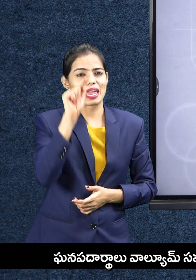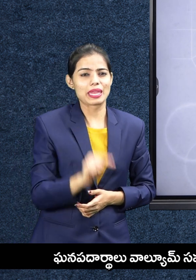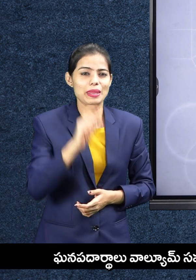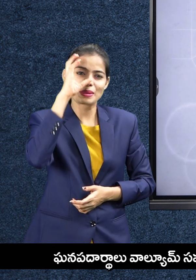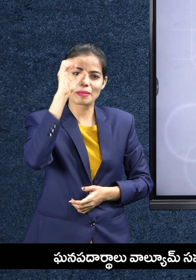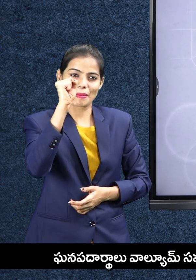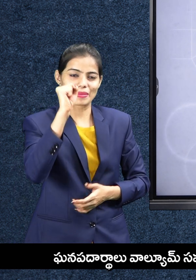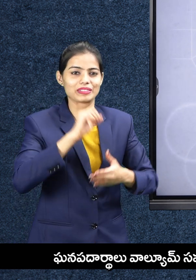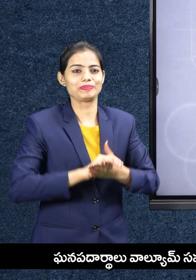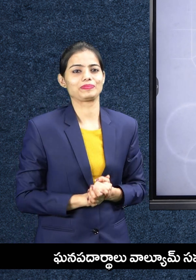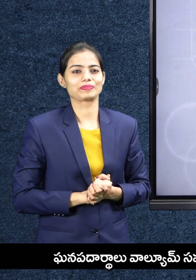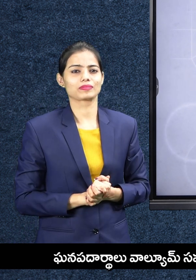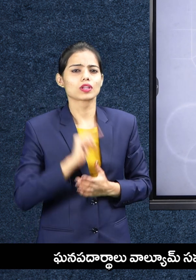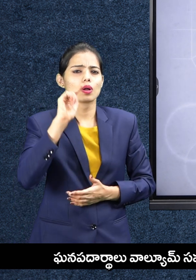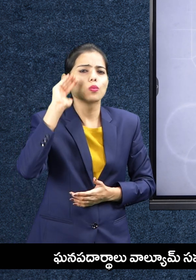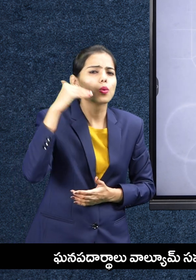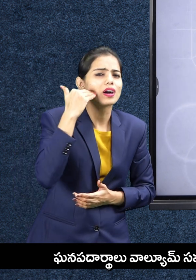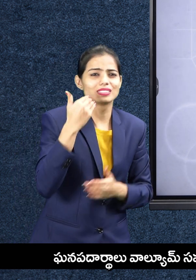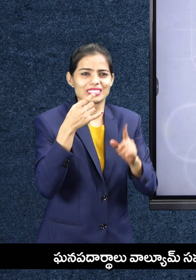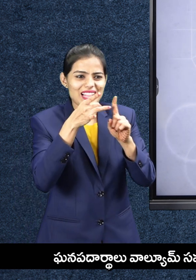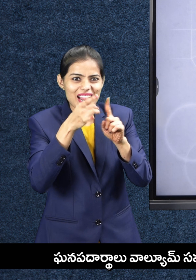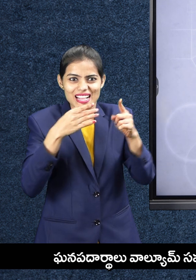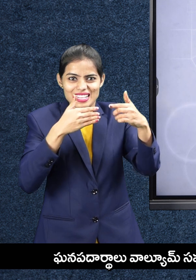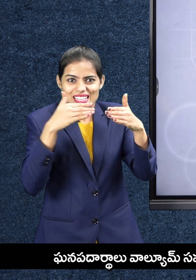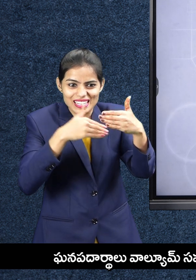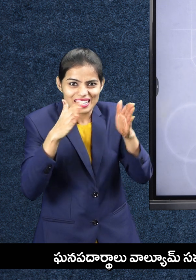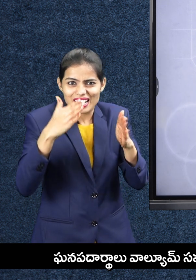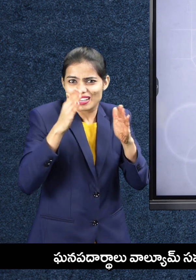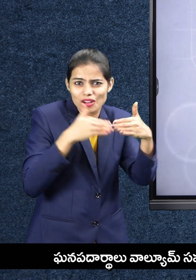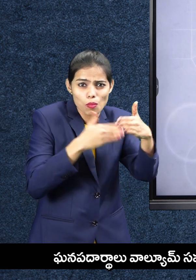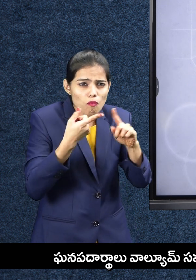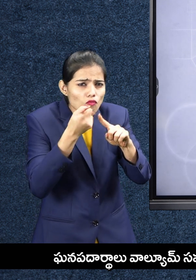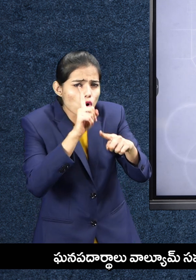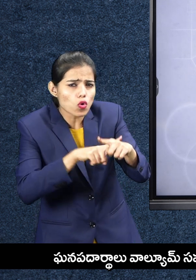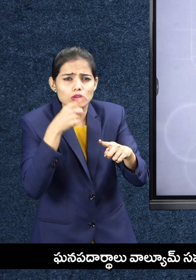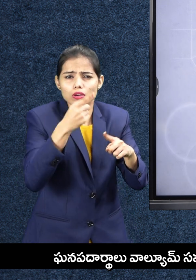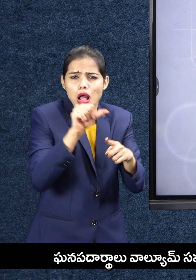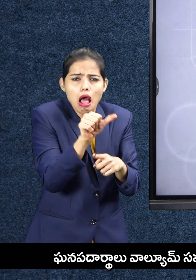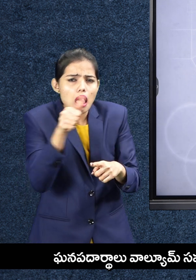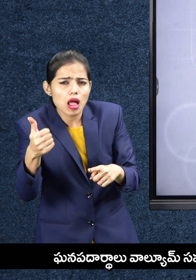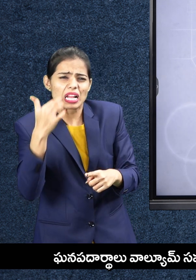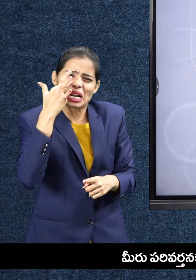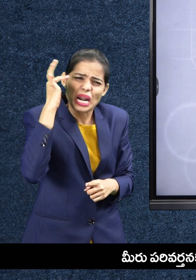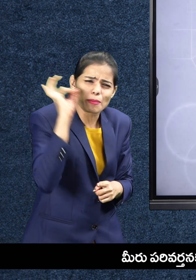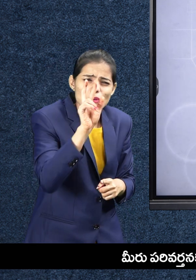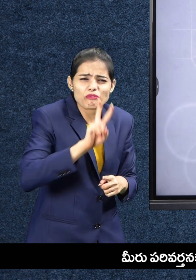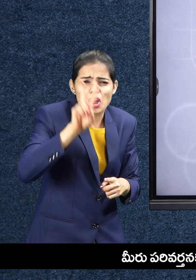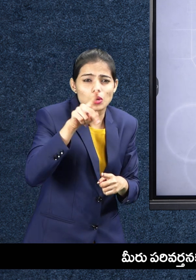ఘనపదార్థాల వాల్యూమ్ సమగ్రతను కొనసాగిస్తూ ఒక రూపం నుండి మరొక రూపానికి మార్చబడినప్పుడు మీరు